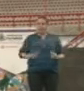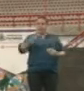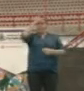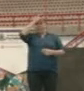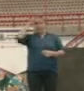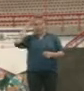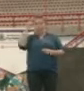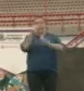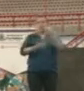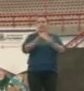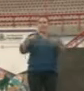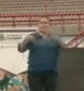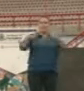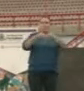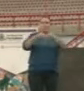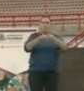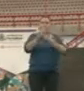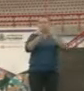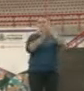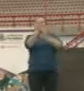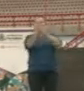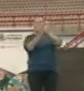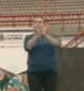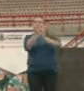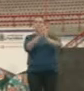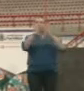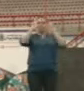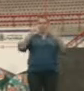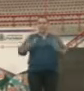Jesus do homem? Que a gente chama isso de